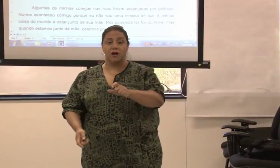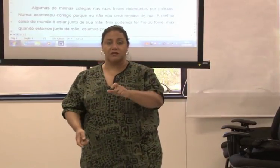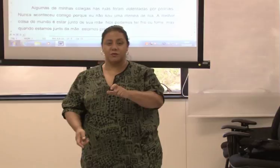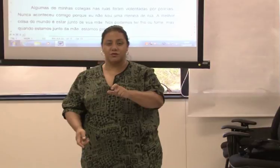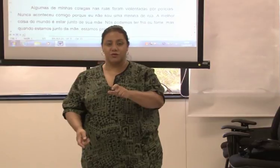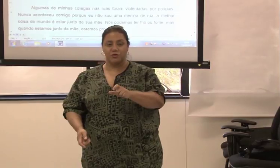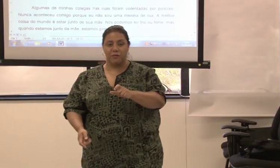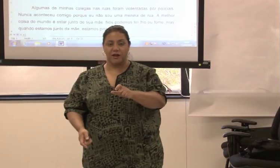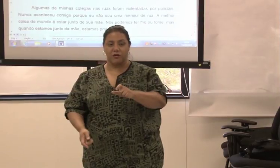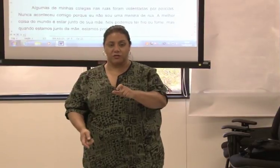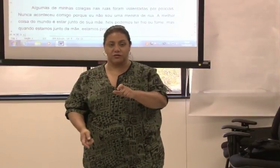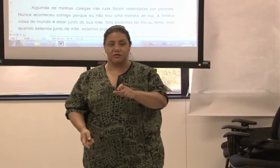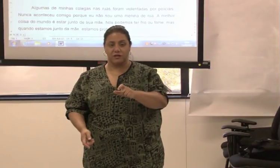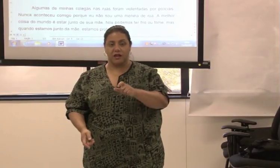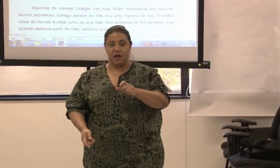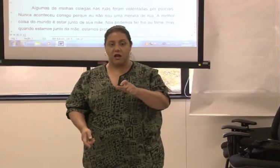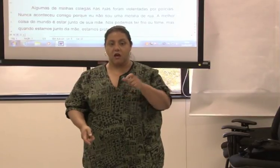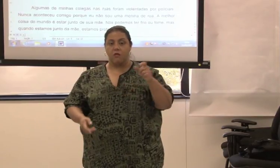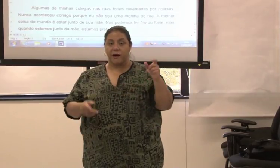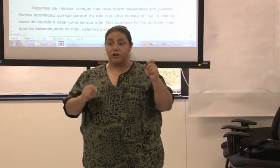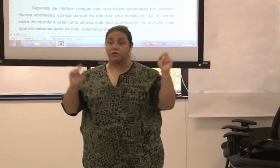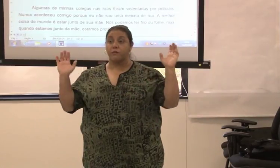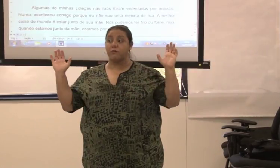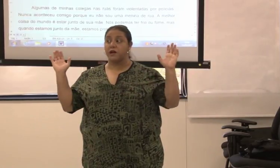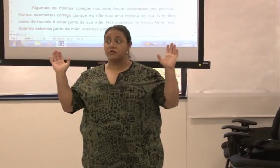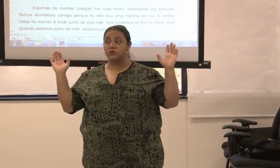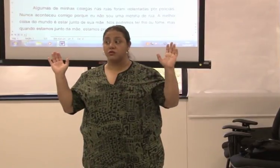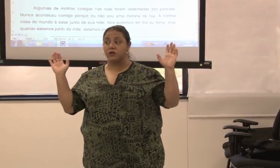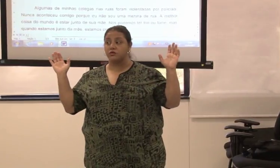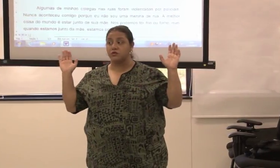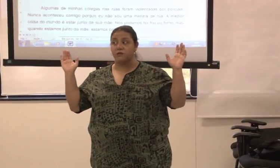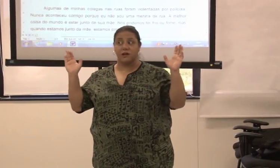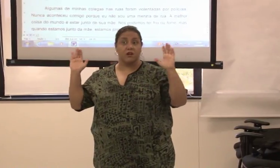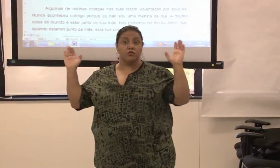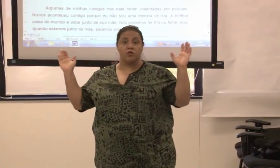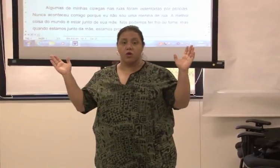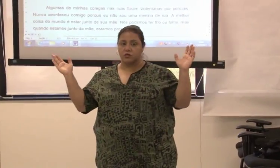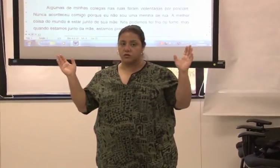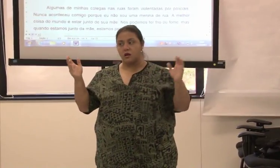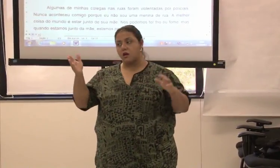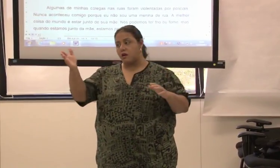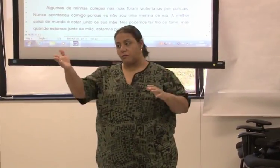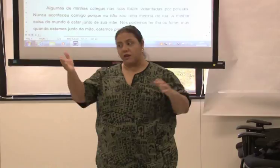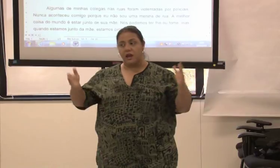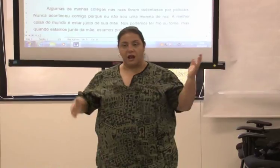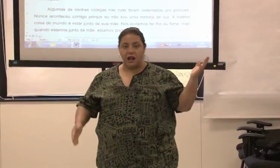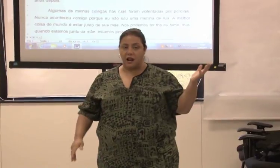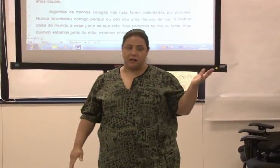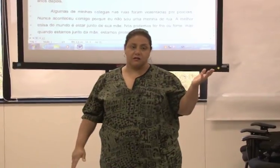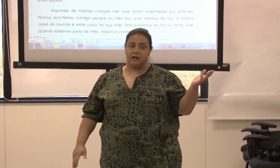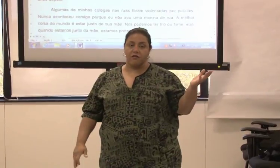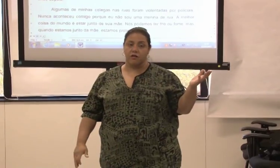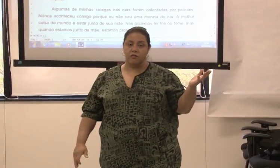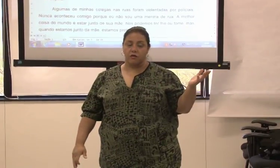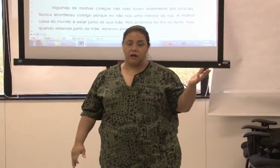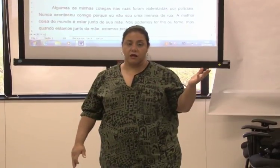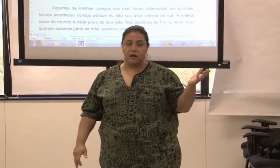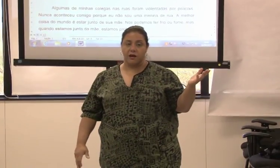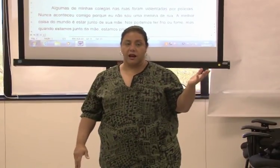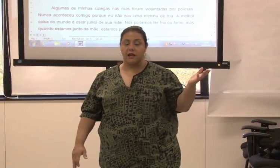para o surdo, Pai Nosso. Né? Pai Nosso foi a primeira estrutura que os surdos aprenderam todos. Pequena, você estava na Irmã Helena,